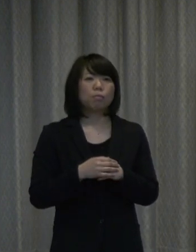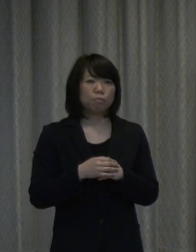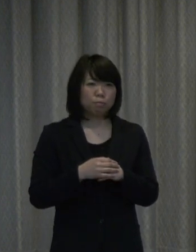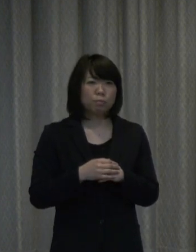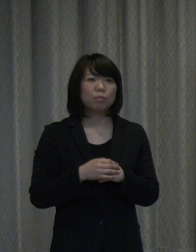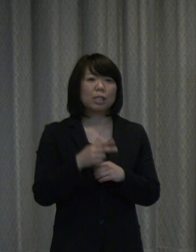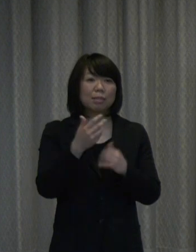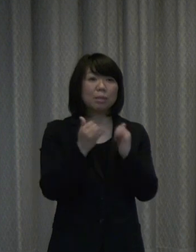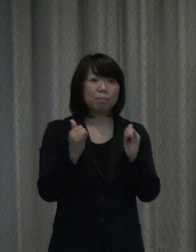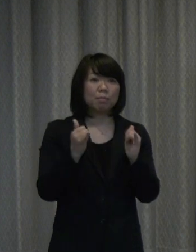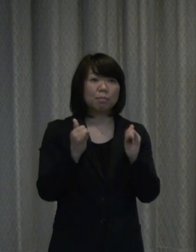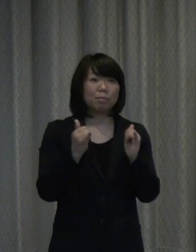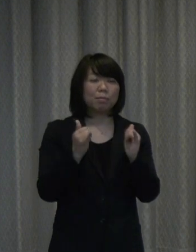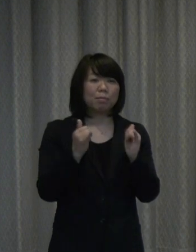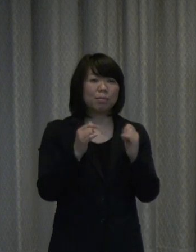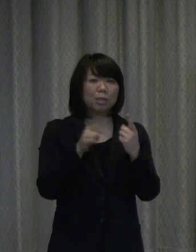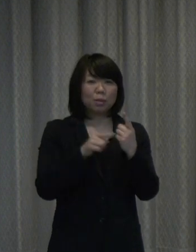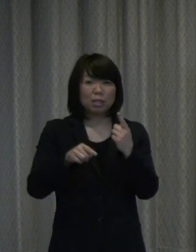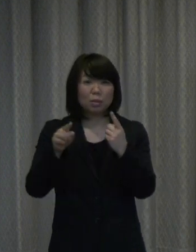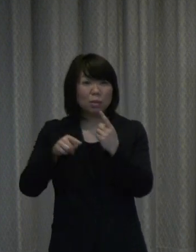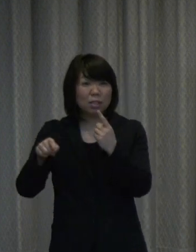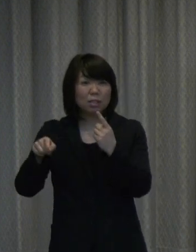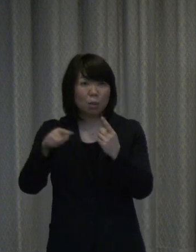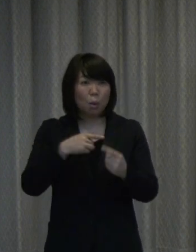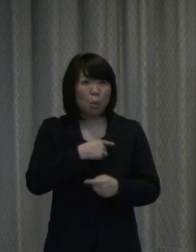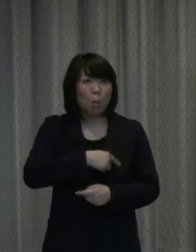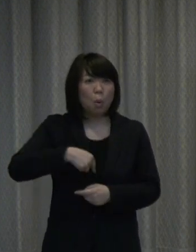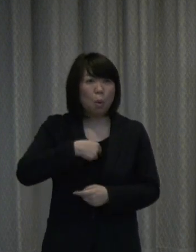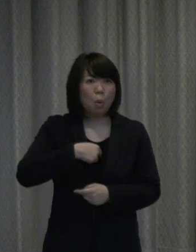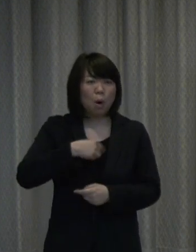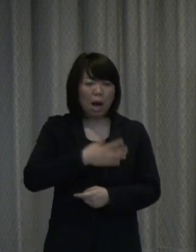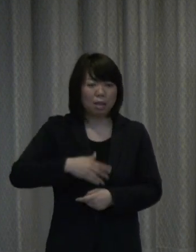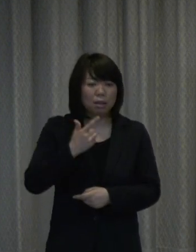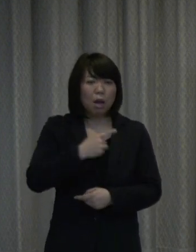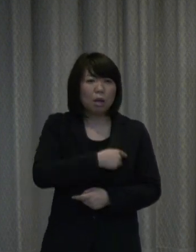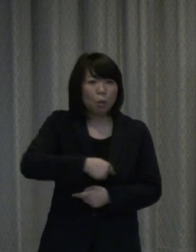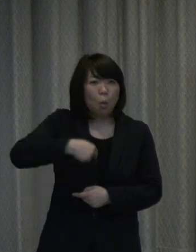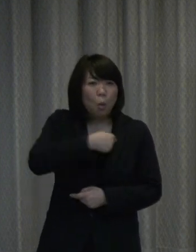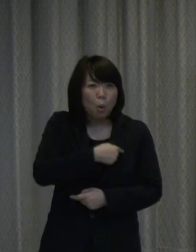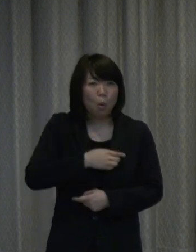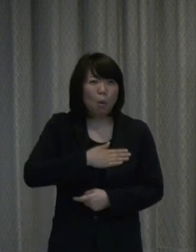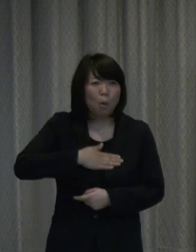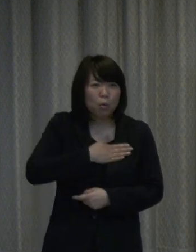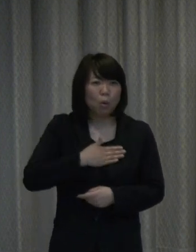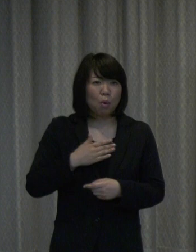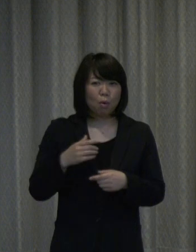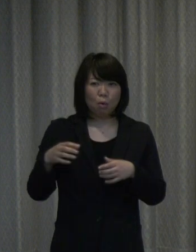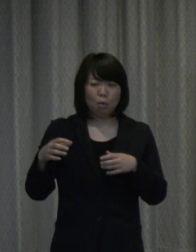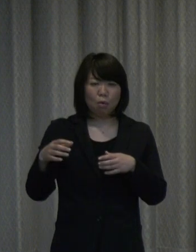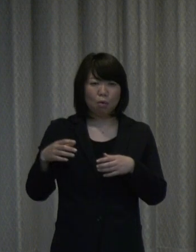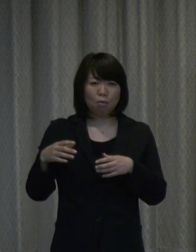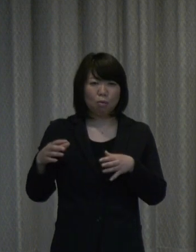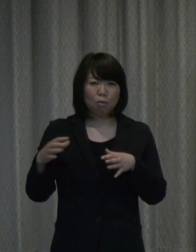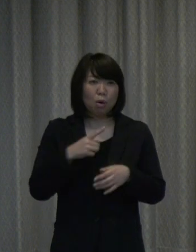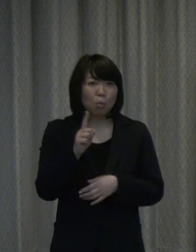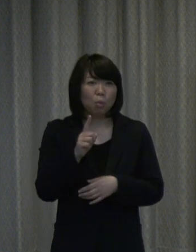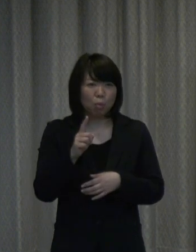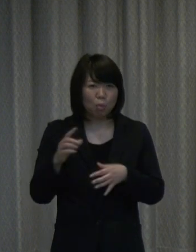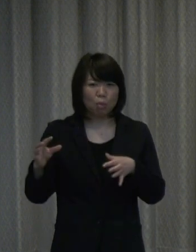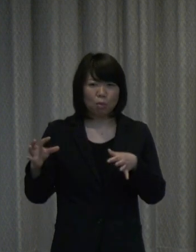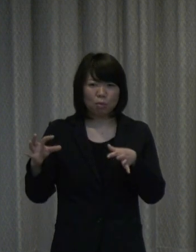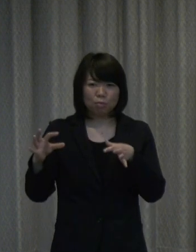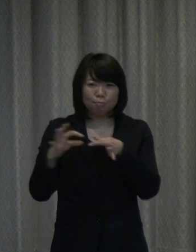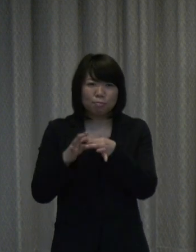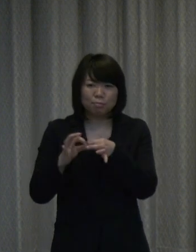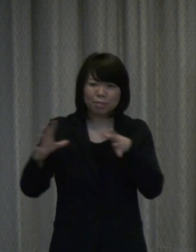の皆様方とのその間の心の距離というのを遠くしてはいけないと、